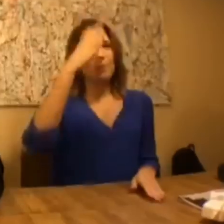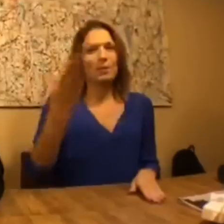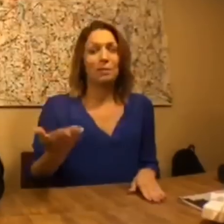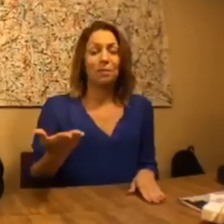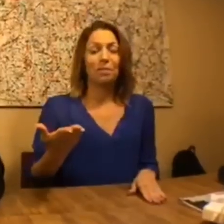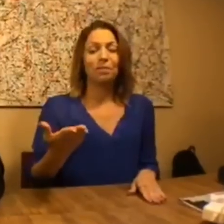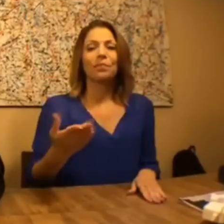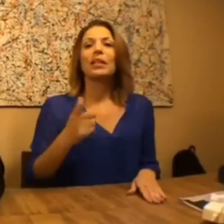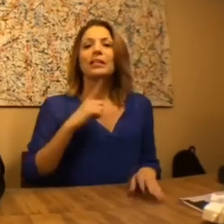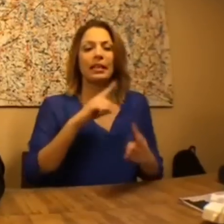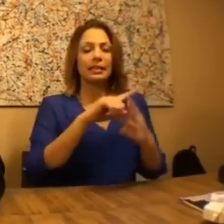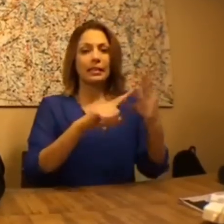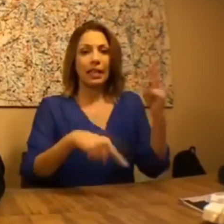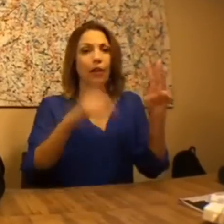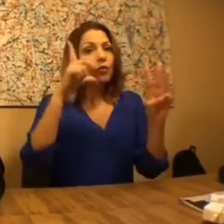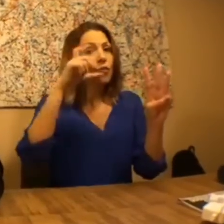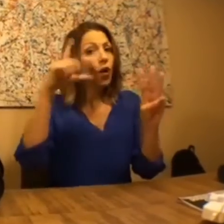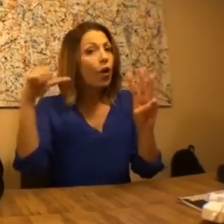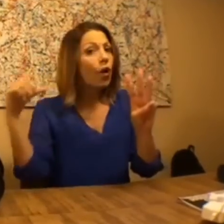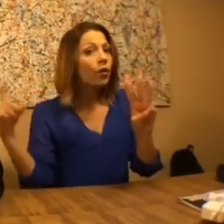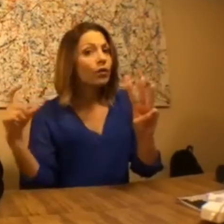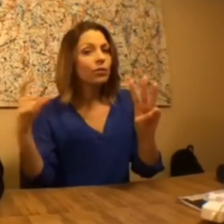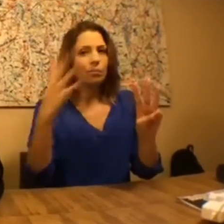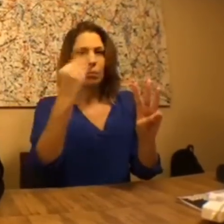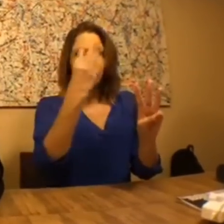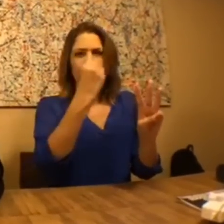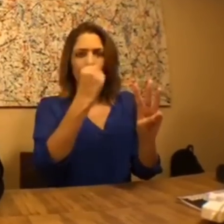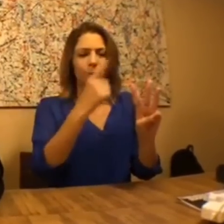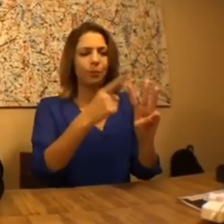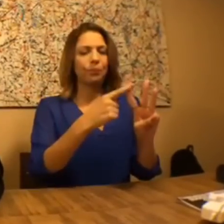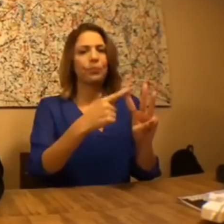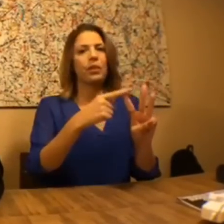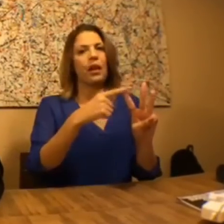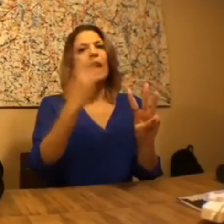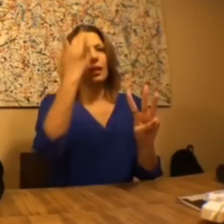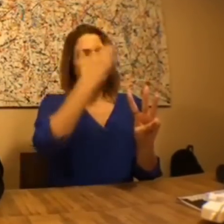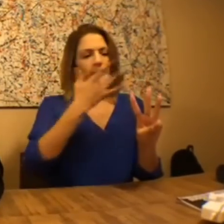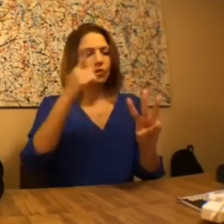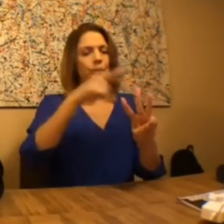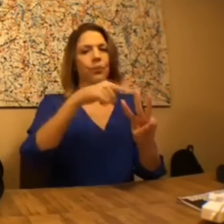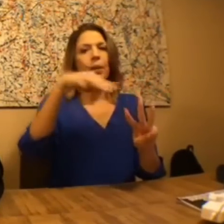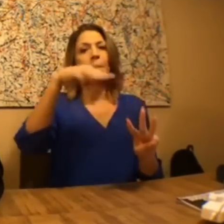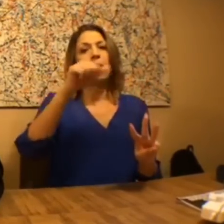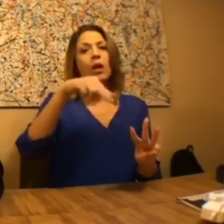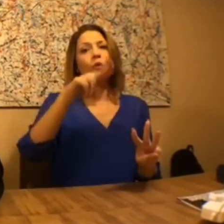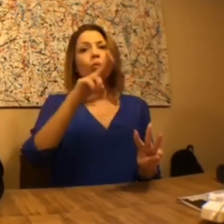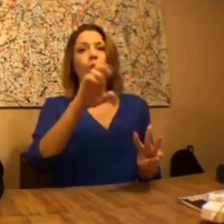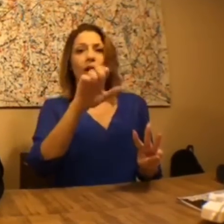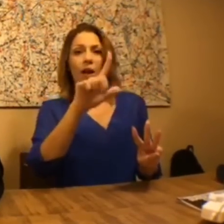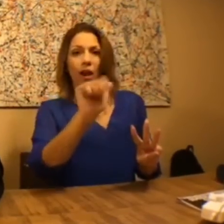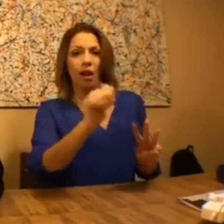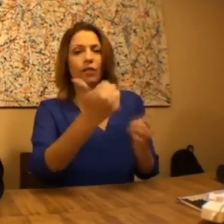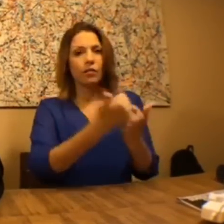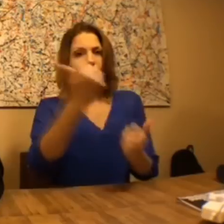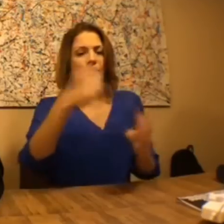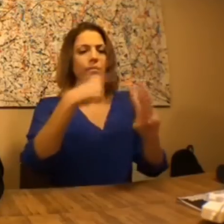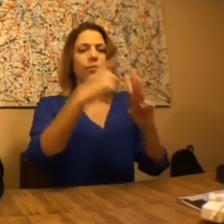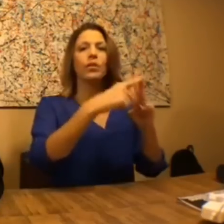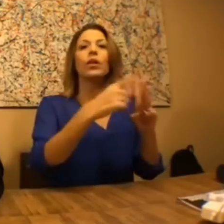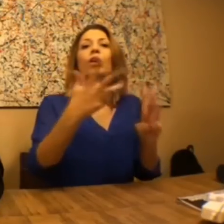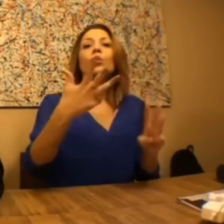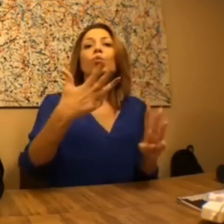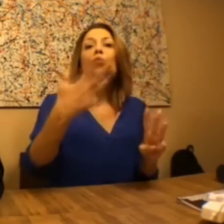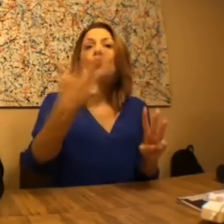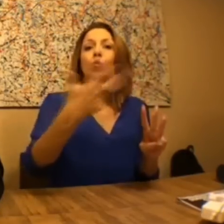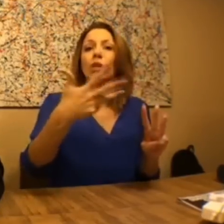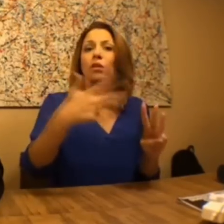três fotografias, né? Ele, a vice Manuela Dávila do Partido Comunista do Brasil, e Lula. Não tem mais essa foto. A foto é